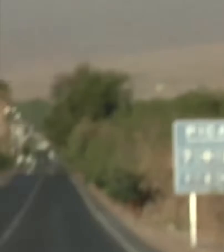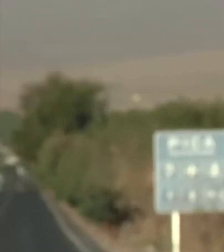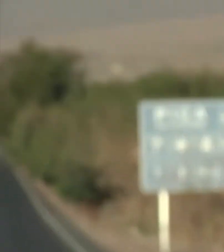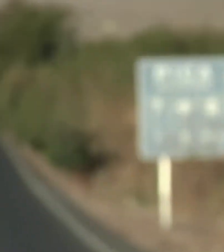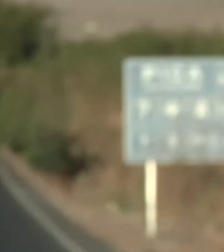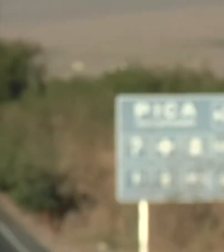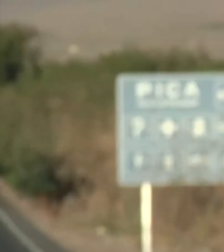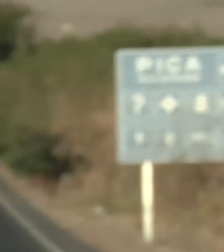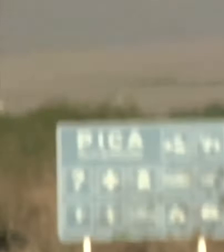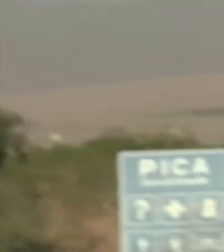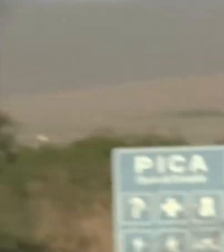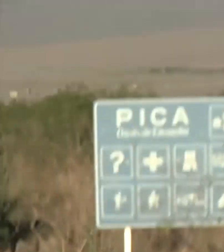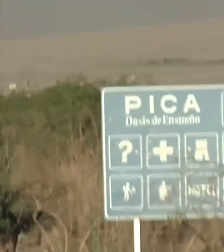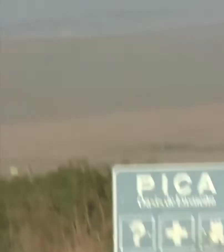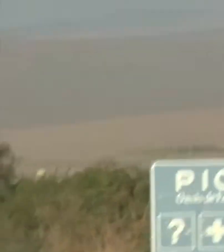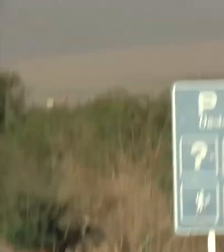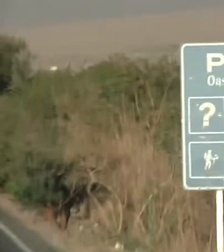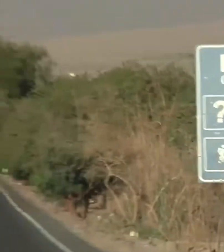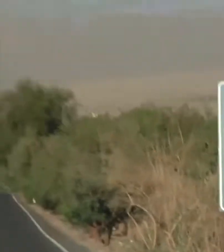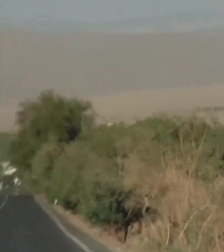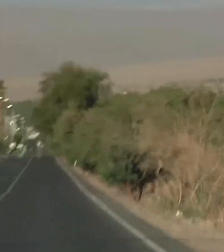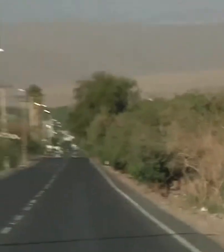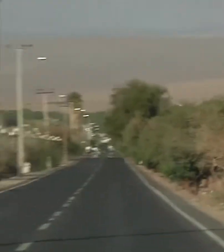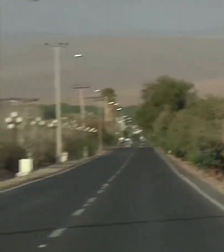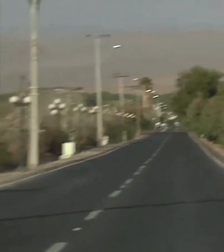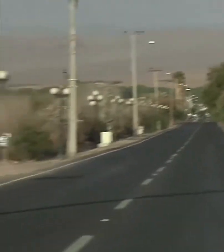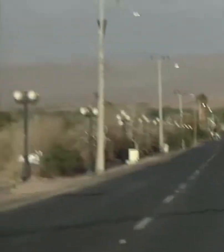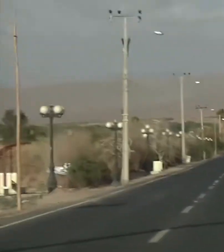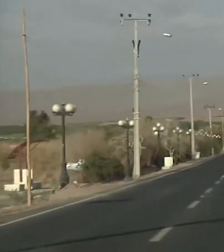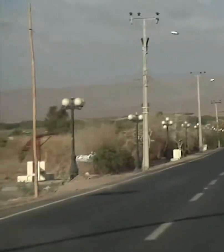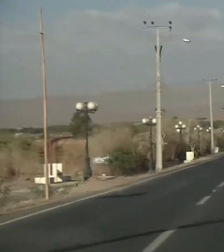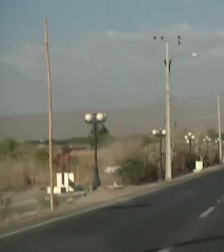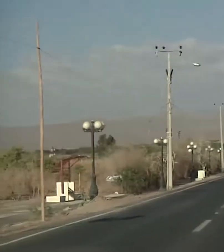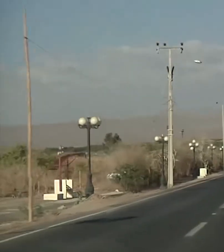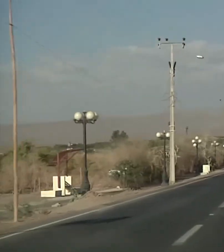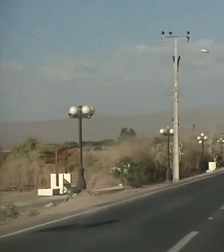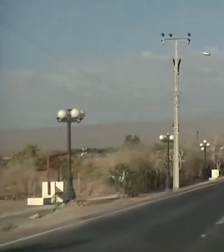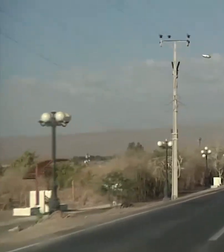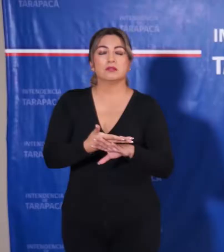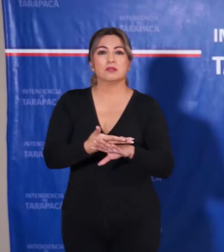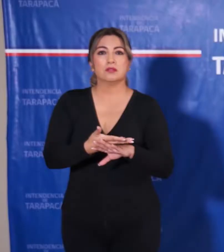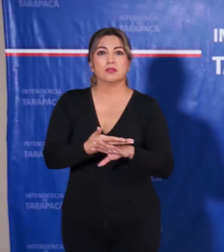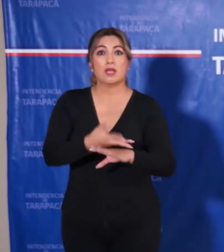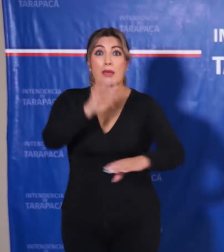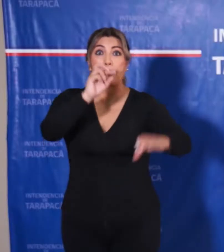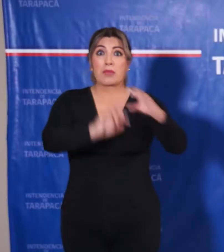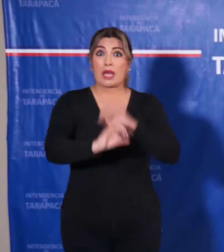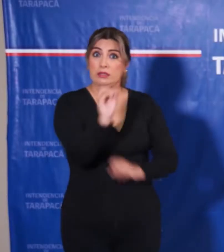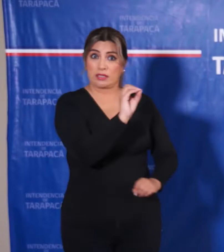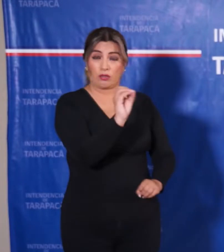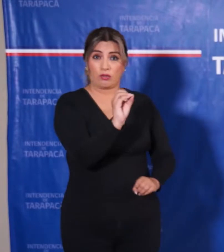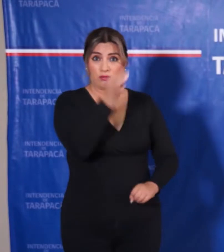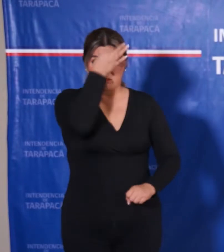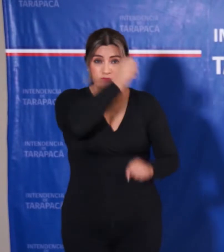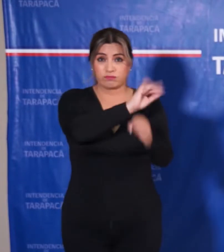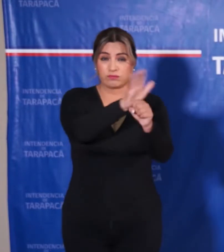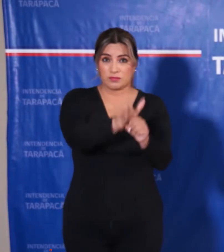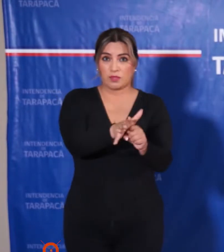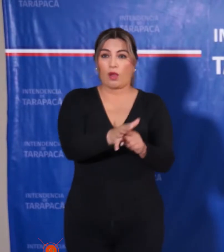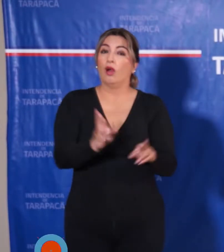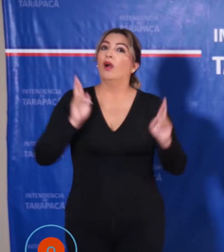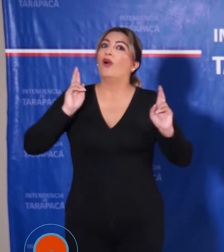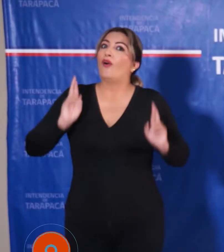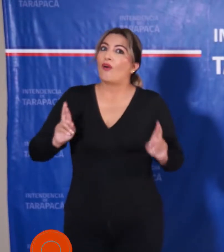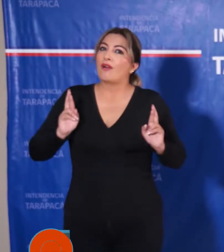específicamente fue una buena noticia. El día de hoy hemos tenido cero casos en Pica, esperemos